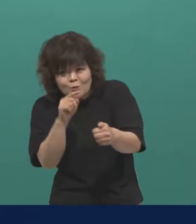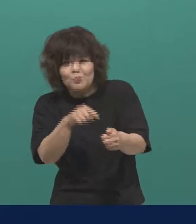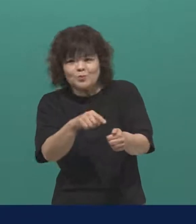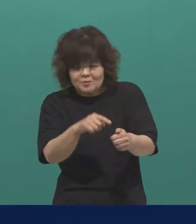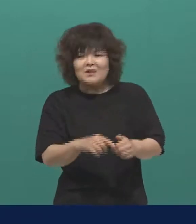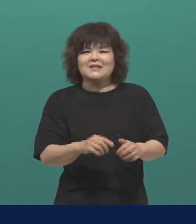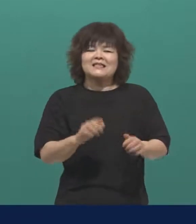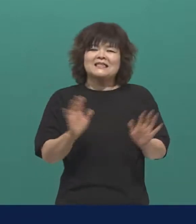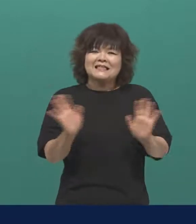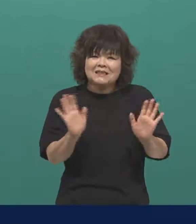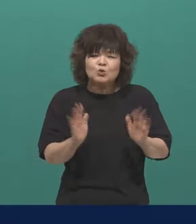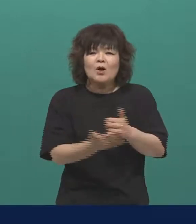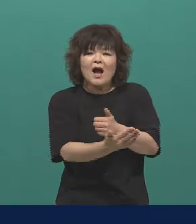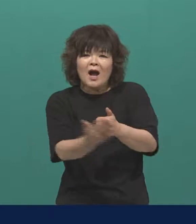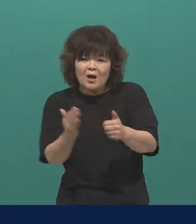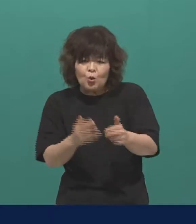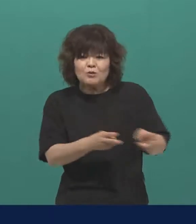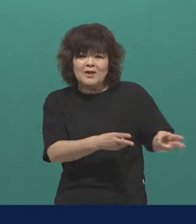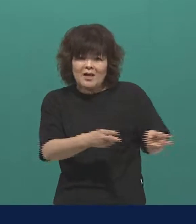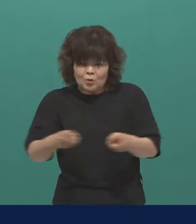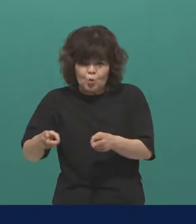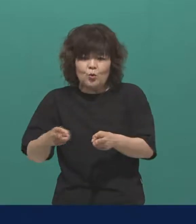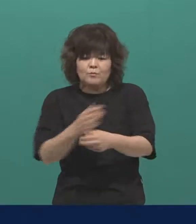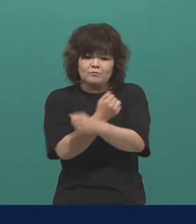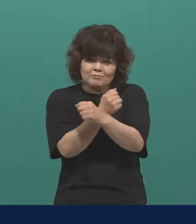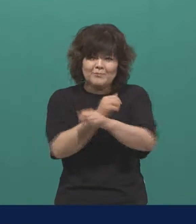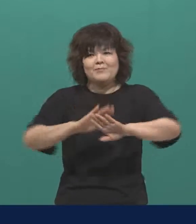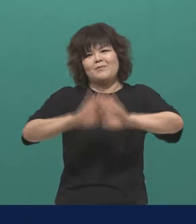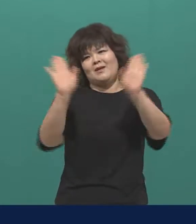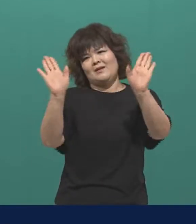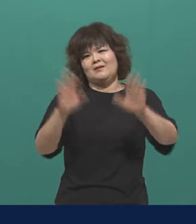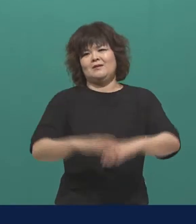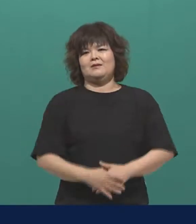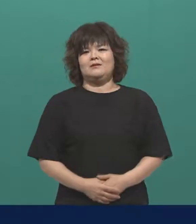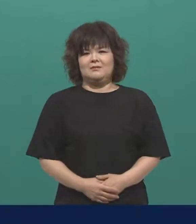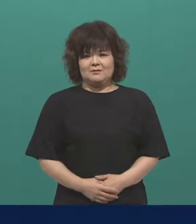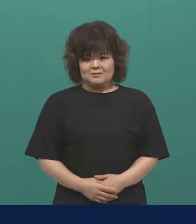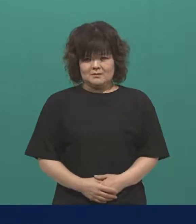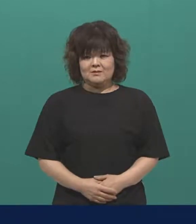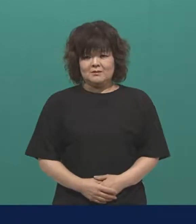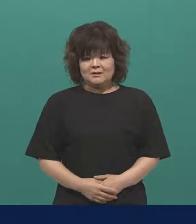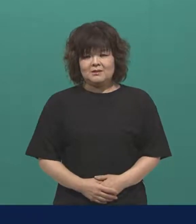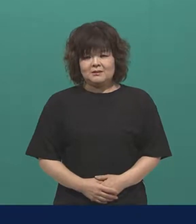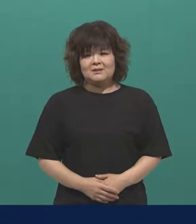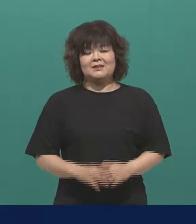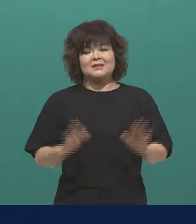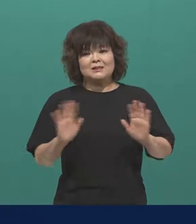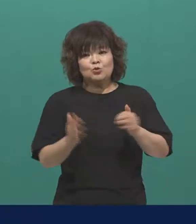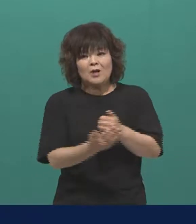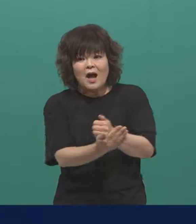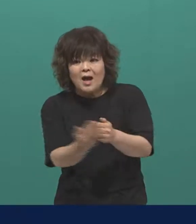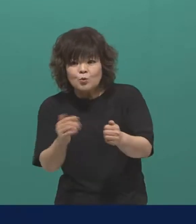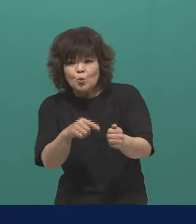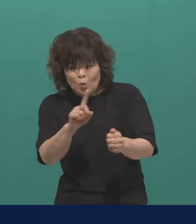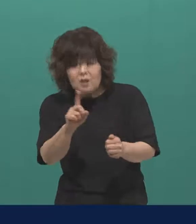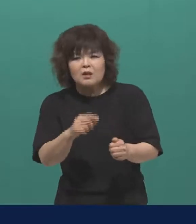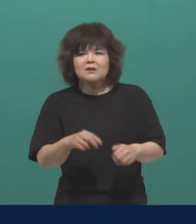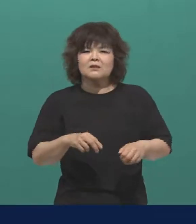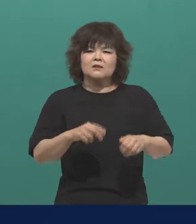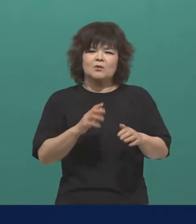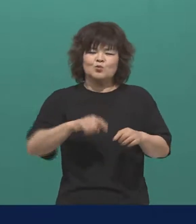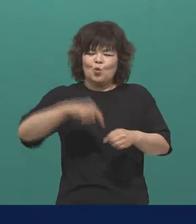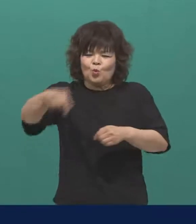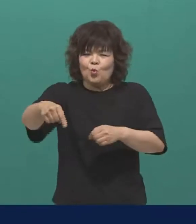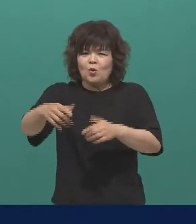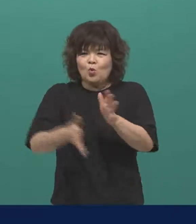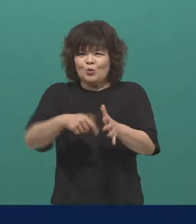の見守りを行うキッズガードの制度をモデル的にスタートさせました。キッズガードと